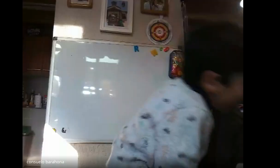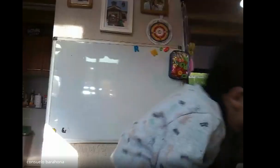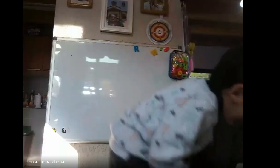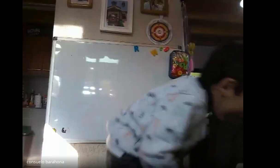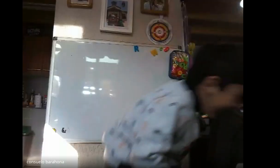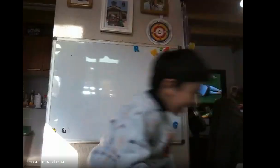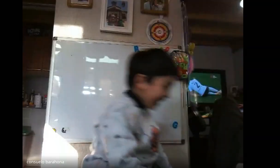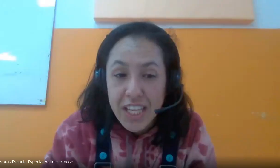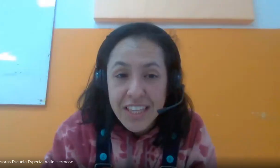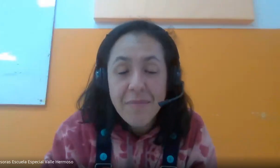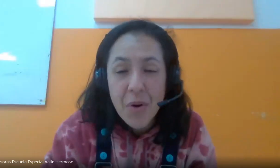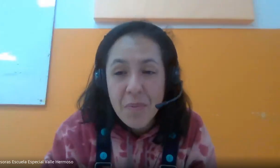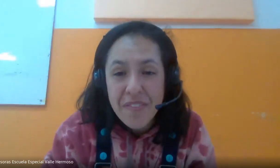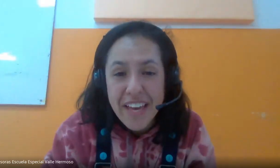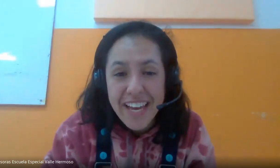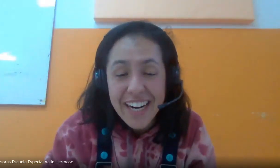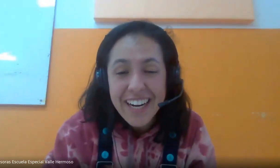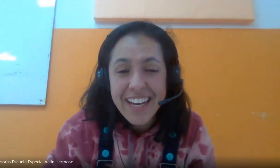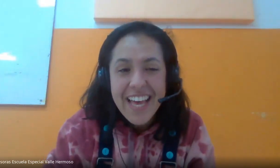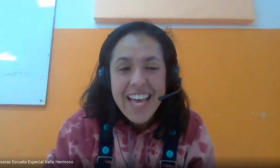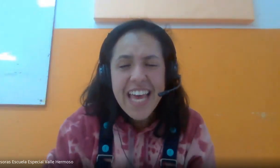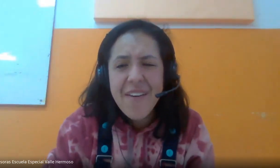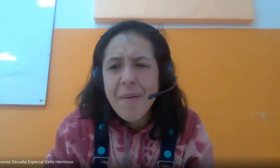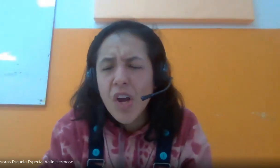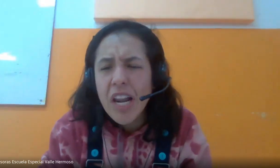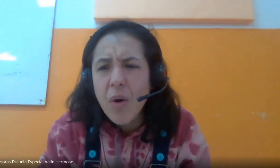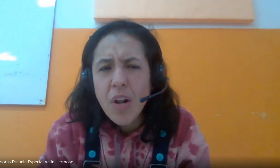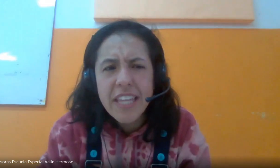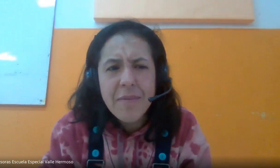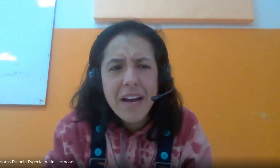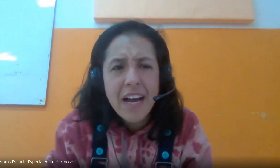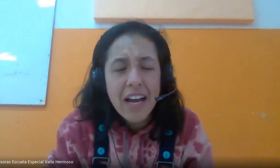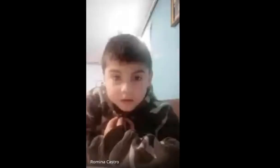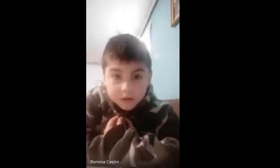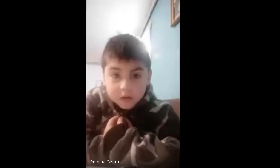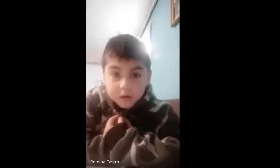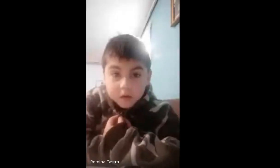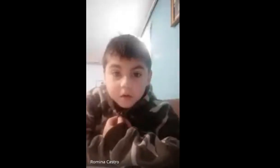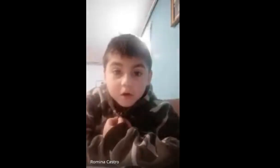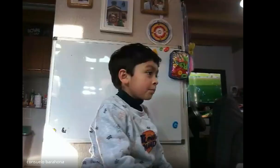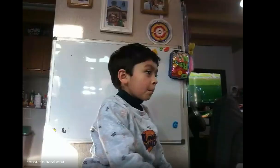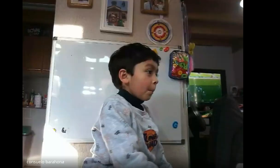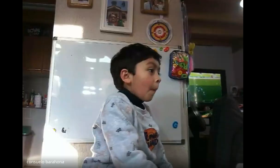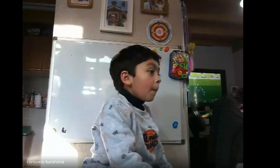¡El número 80! ¡Muy, muy bien! ¡Y vamos con la última! ¿Cuánto, Alonso?